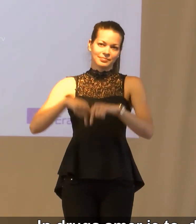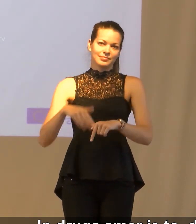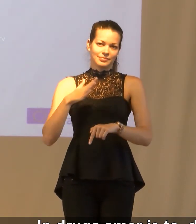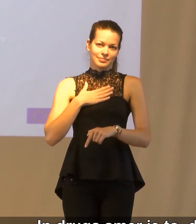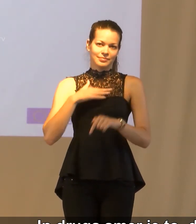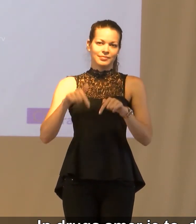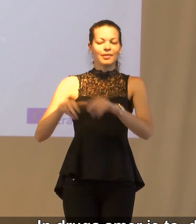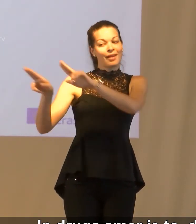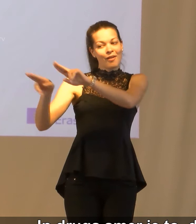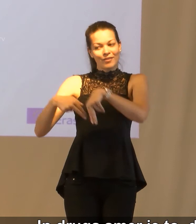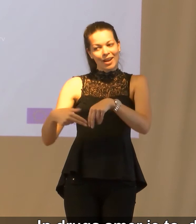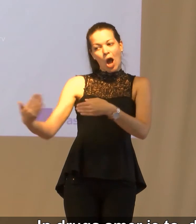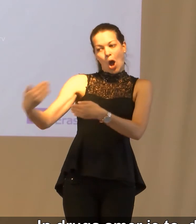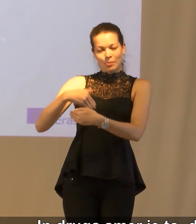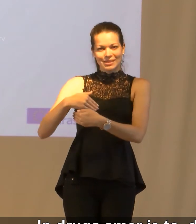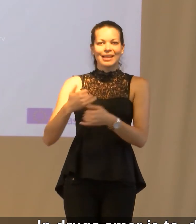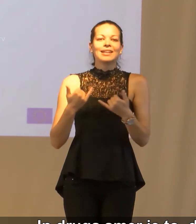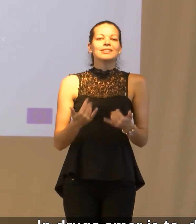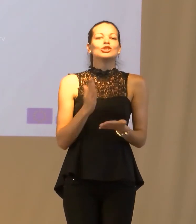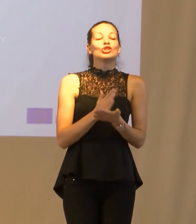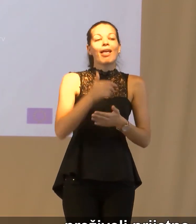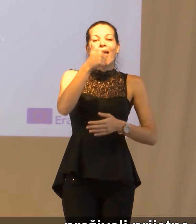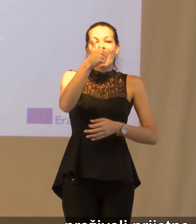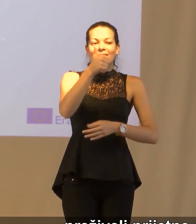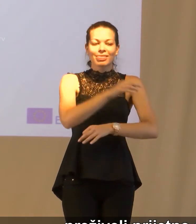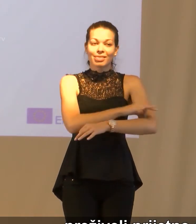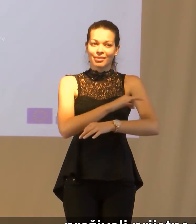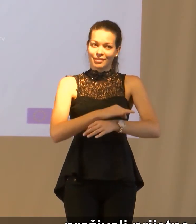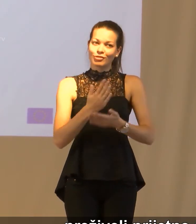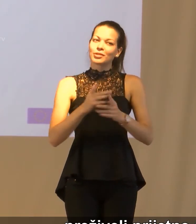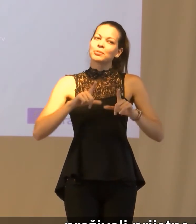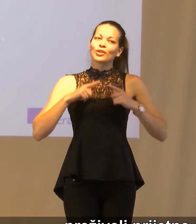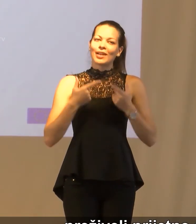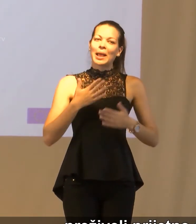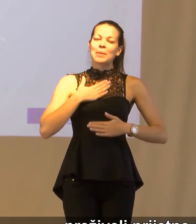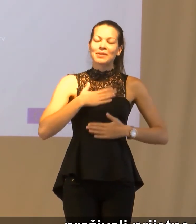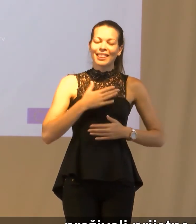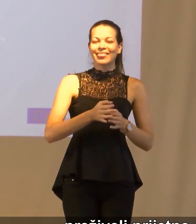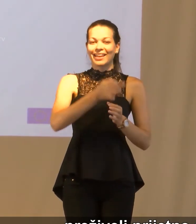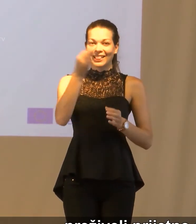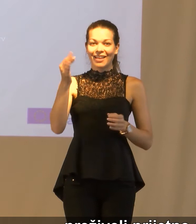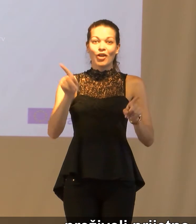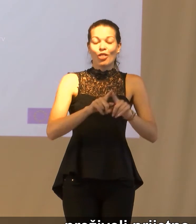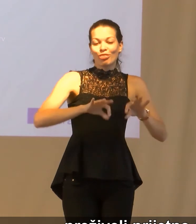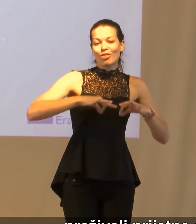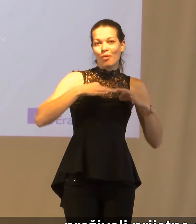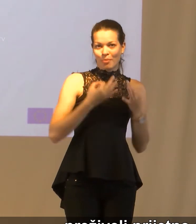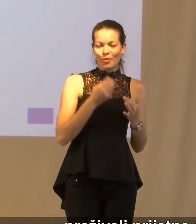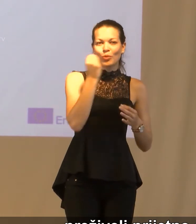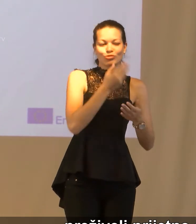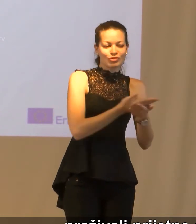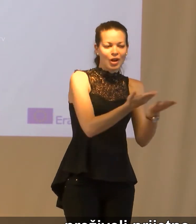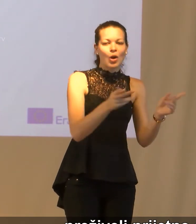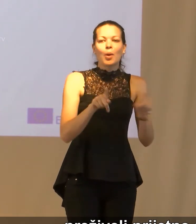nam, vrnili nam obisk in so že en teden preživeli prijetne dneve, tako dopoldne v učilnicah,